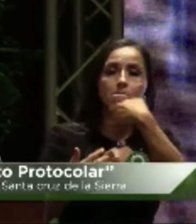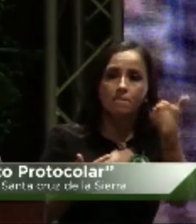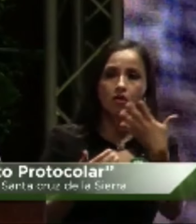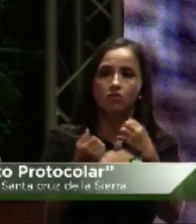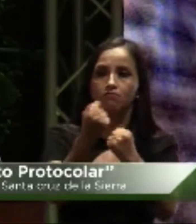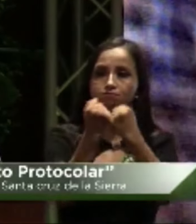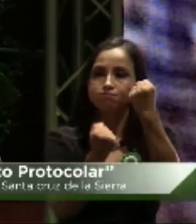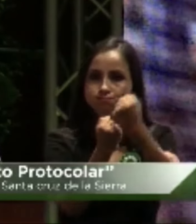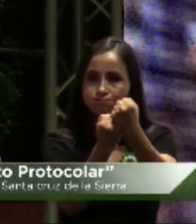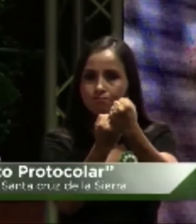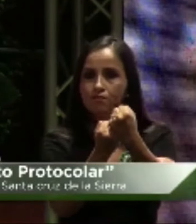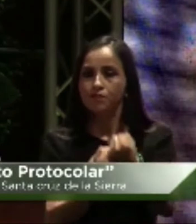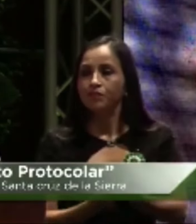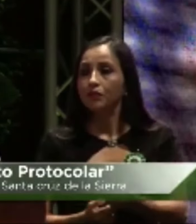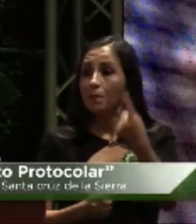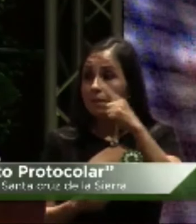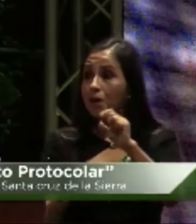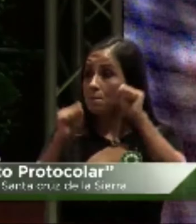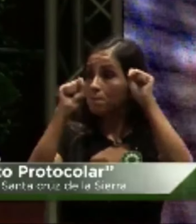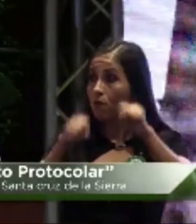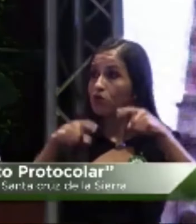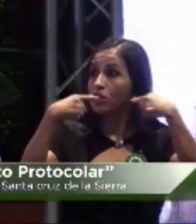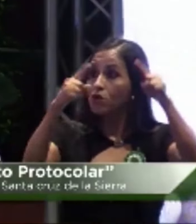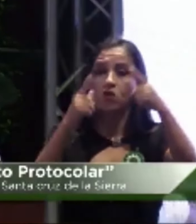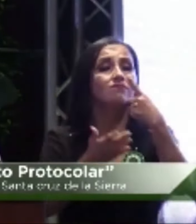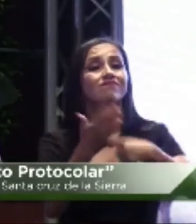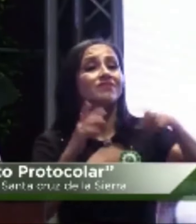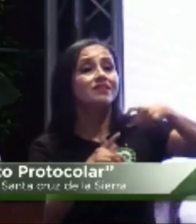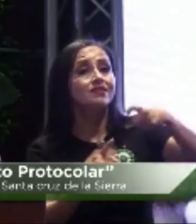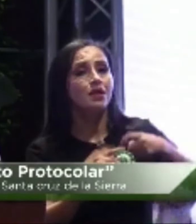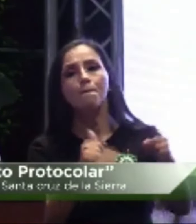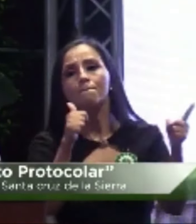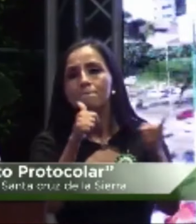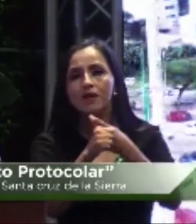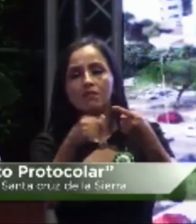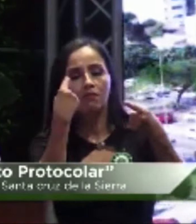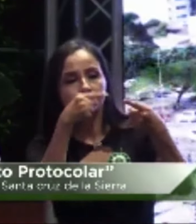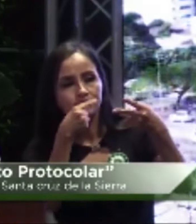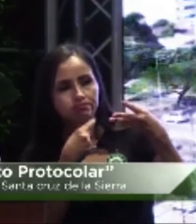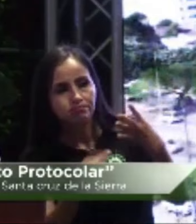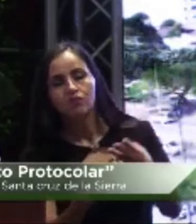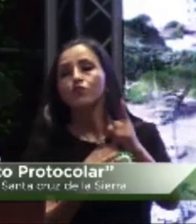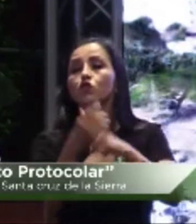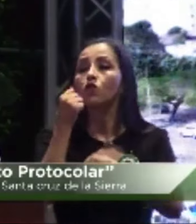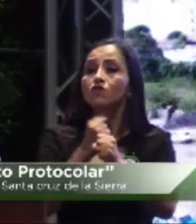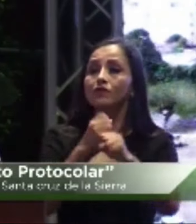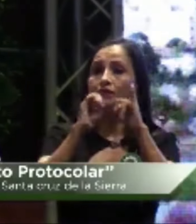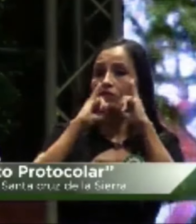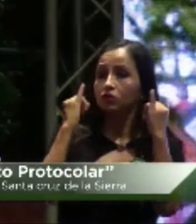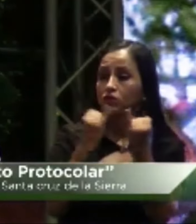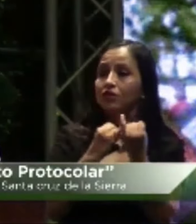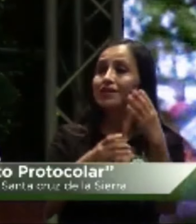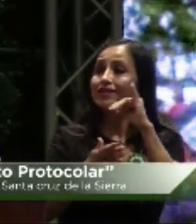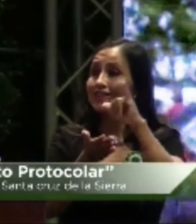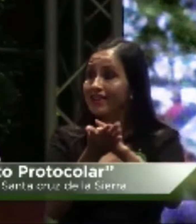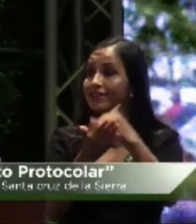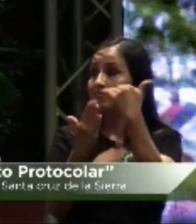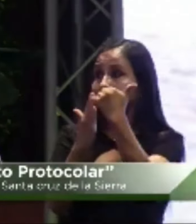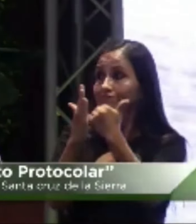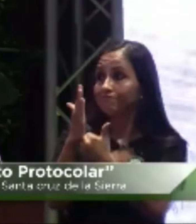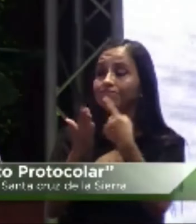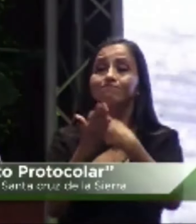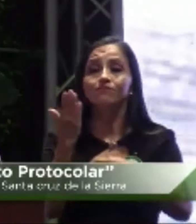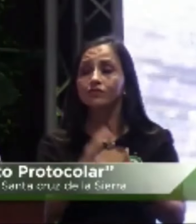cooperación. Para que esto sea posible, necesitamos primero generar condiciones, confianza institucional, y esas condiciones